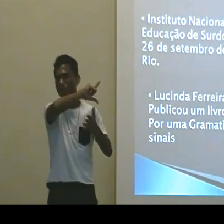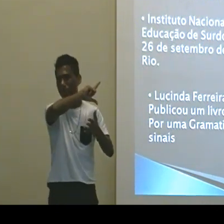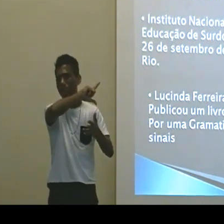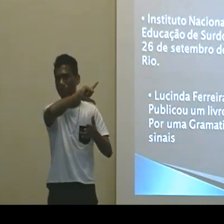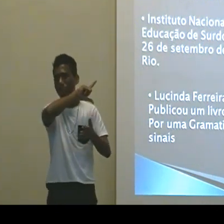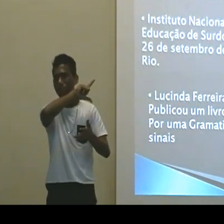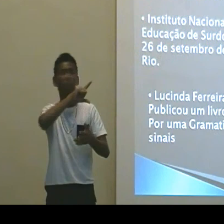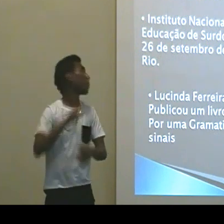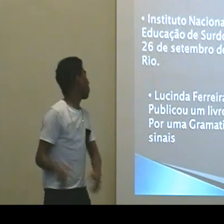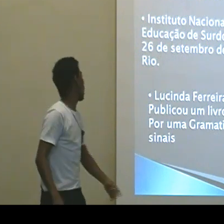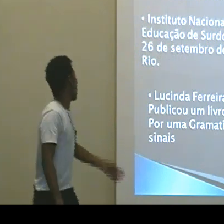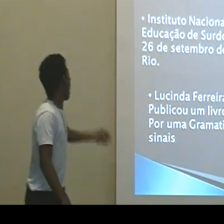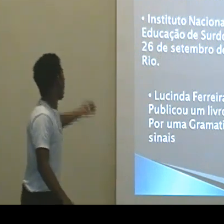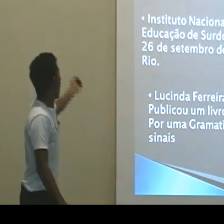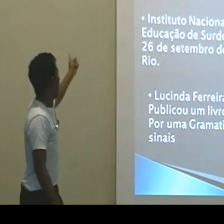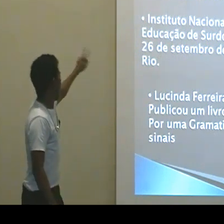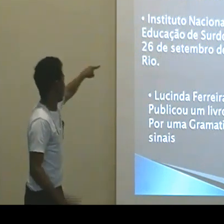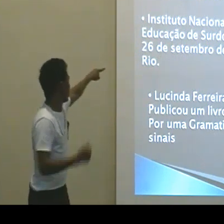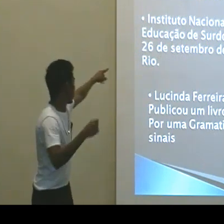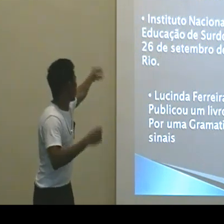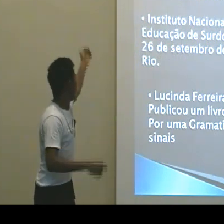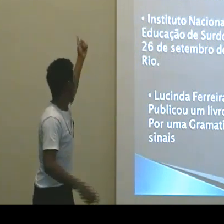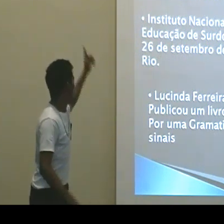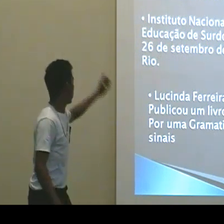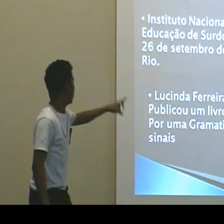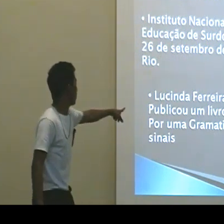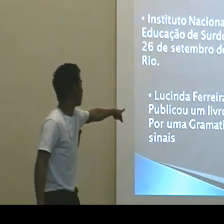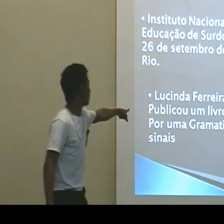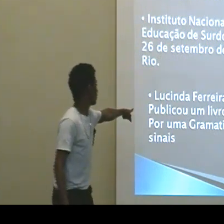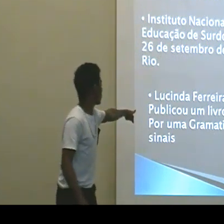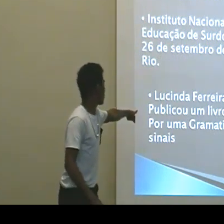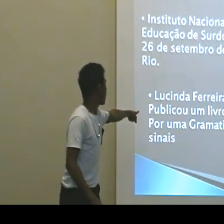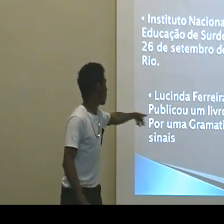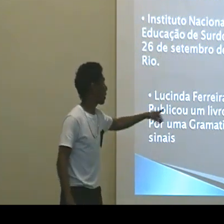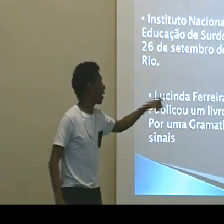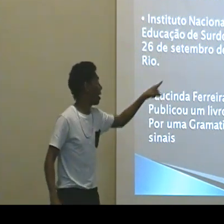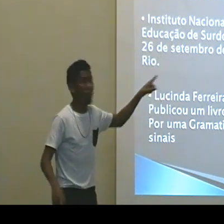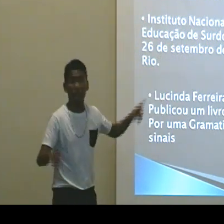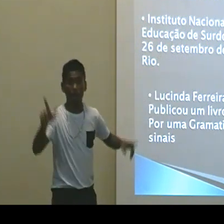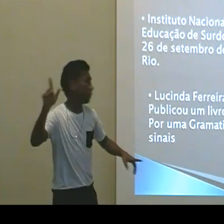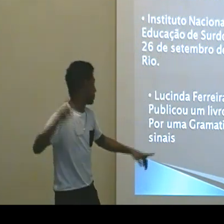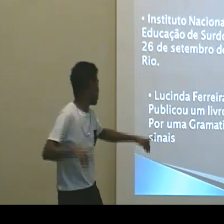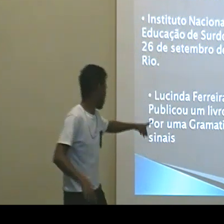Depois veio aqui para o Ceará, mas primeiro lá o INES foi fundado.